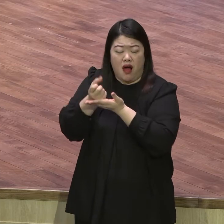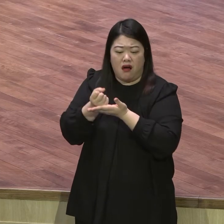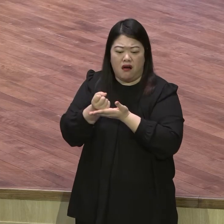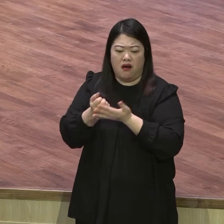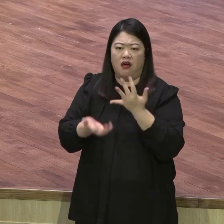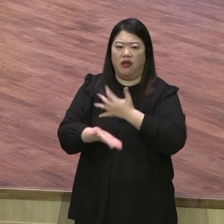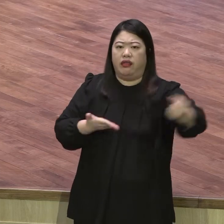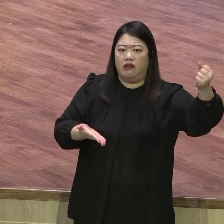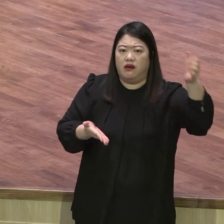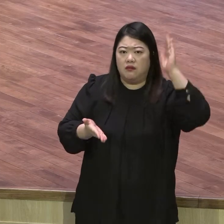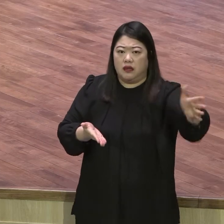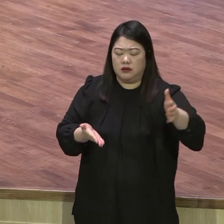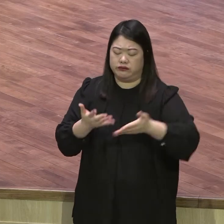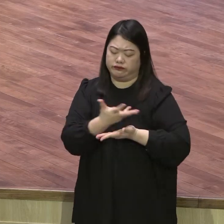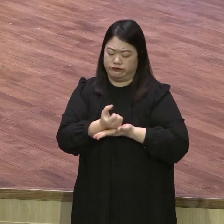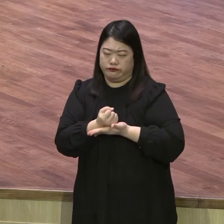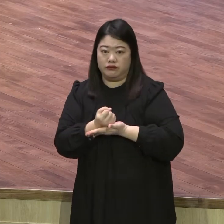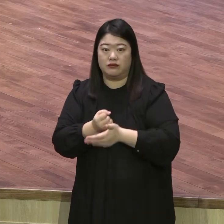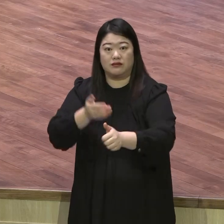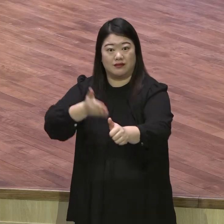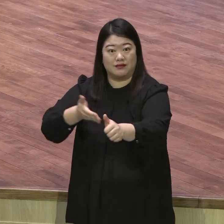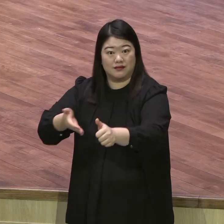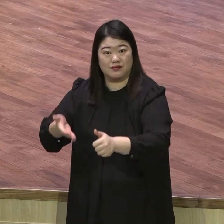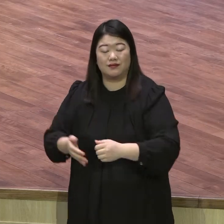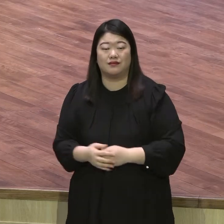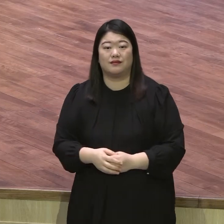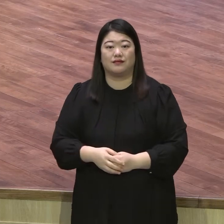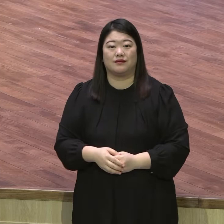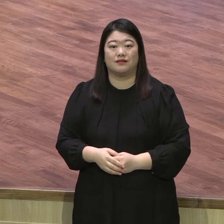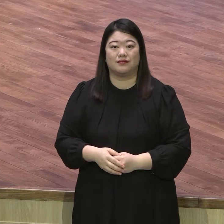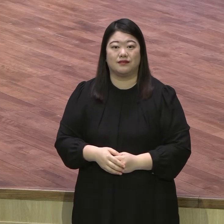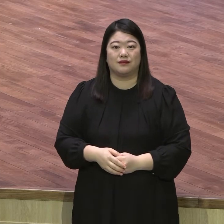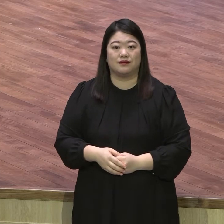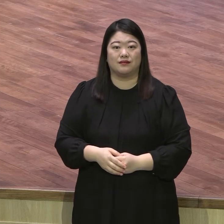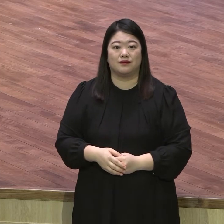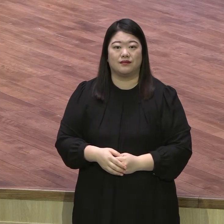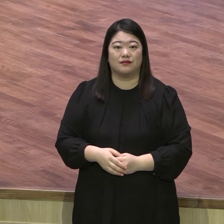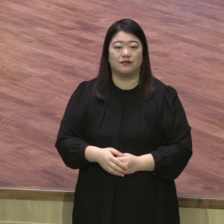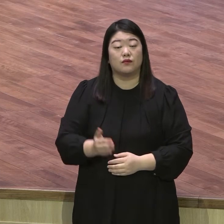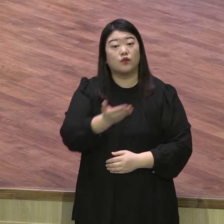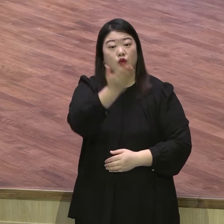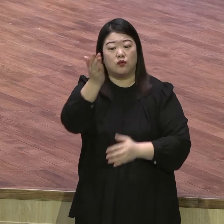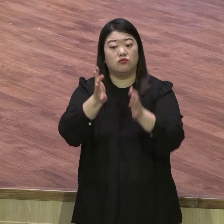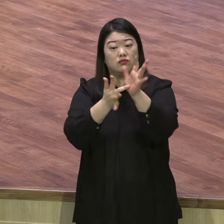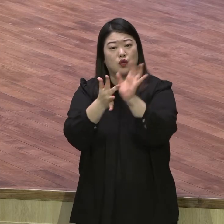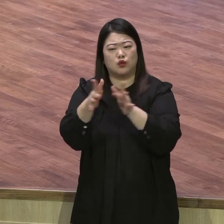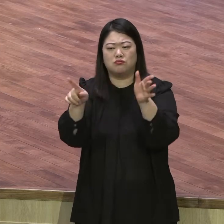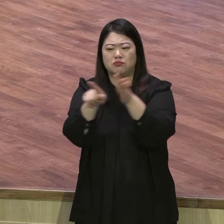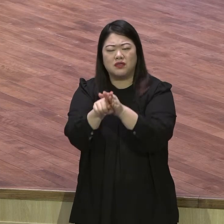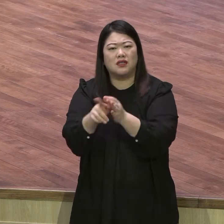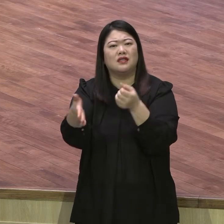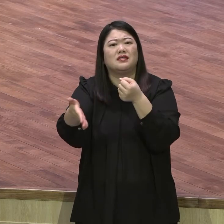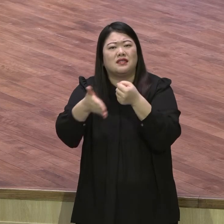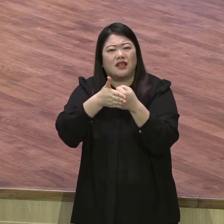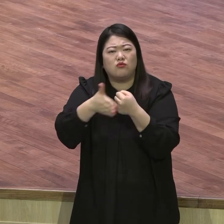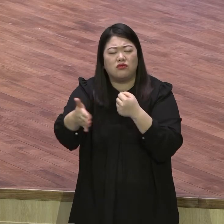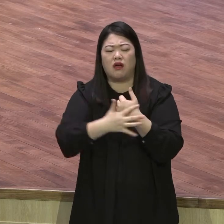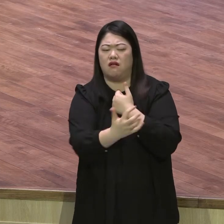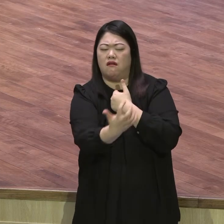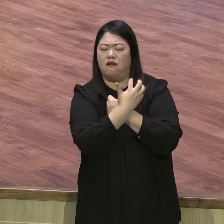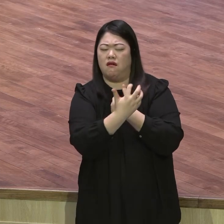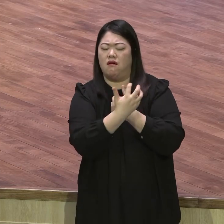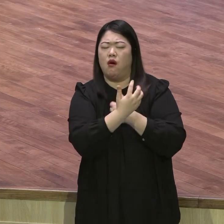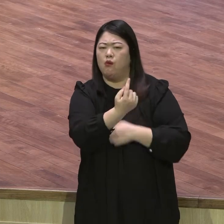바랍니다. 우리가 예수님 따라 핍박을 당할 수도 있어요. 그러니까